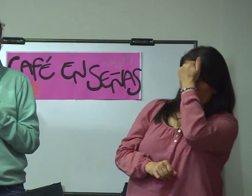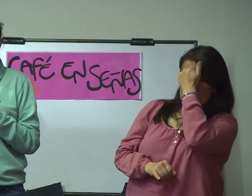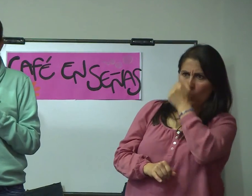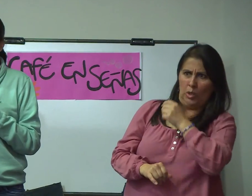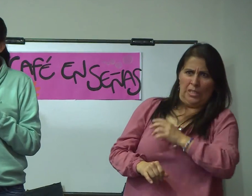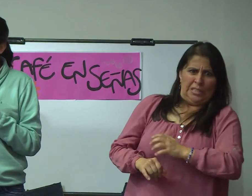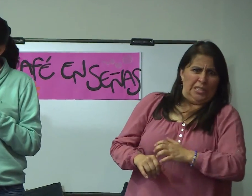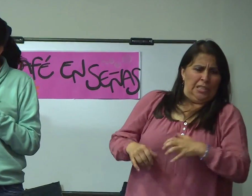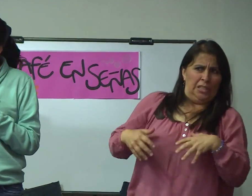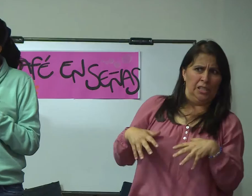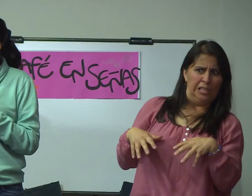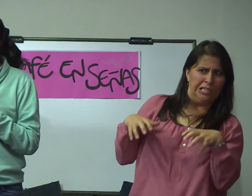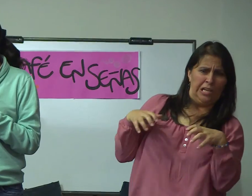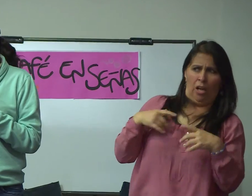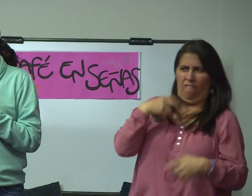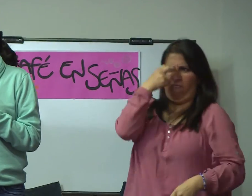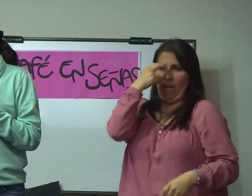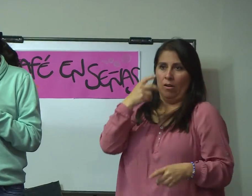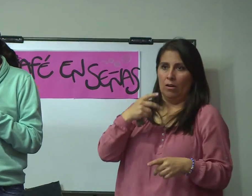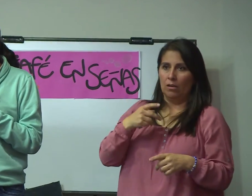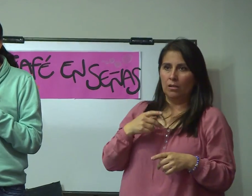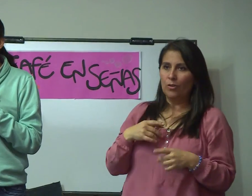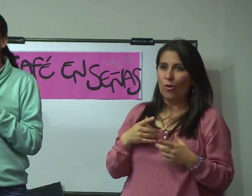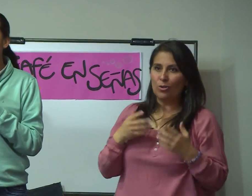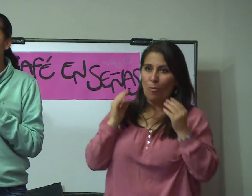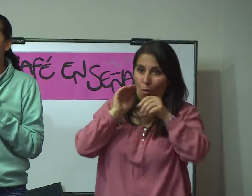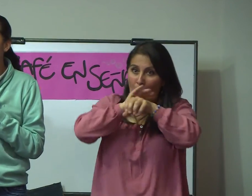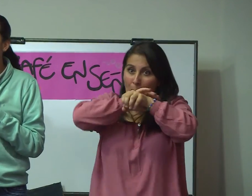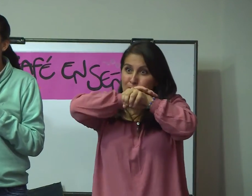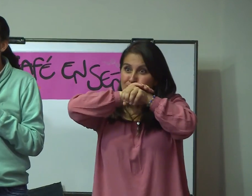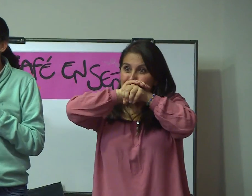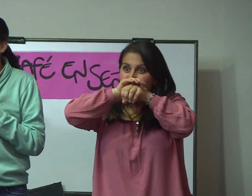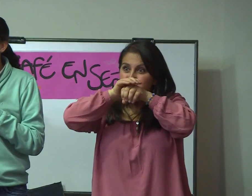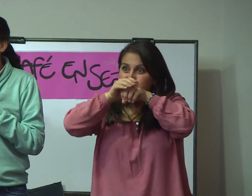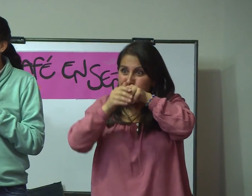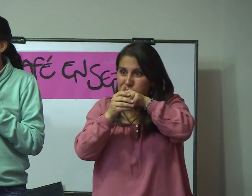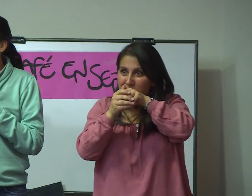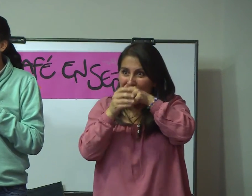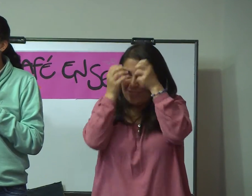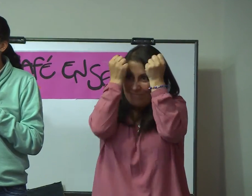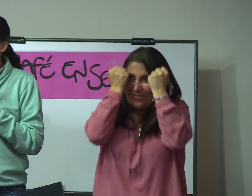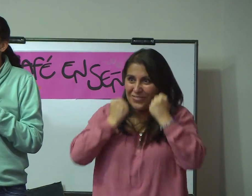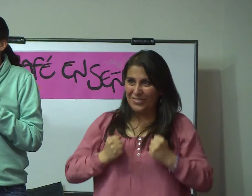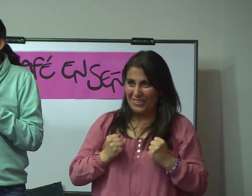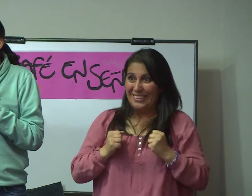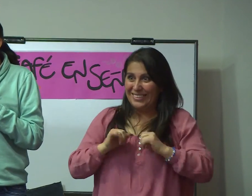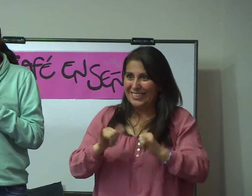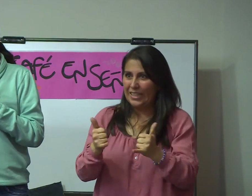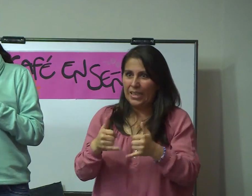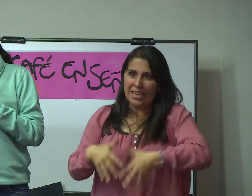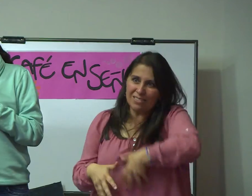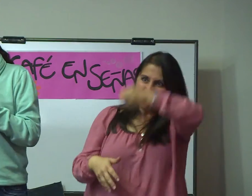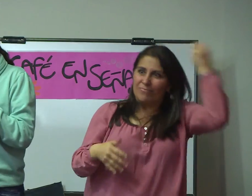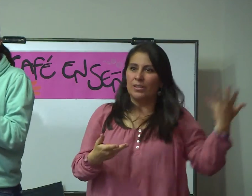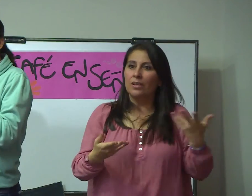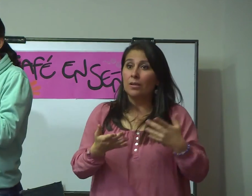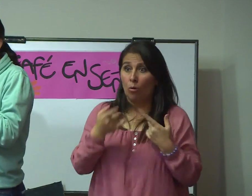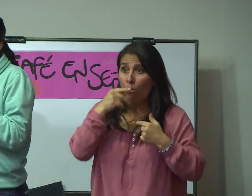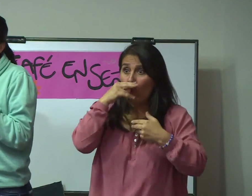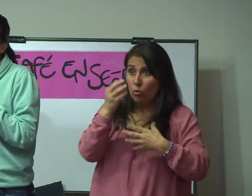resulta que uno también tiene su niño interior. ¿Sí? Es tanto el niño interior que tiene la profesora de